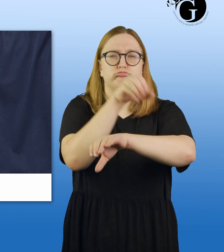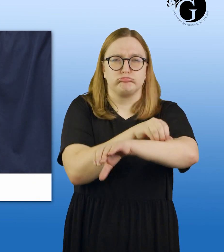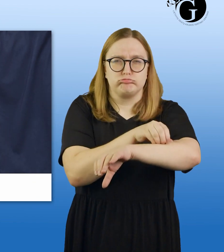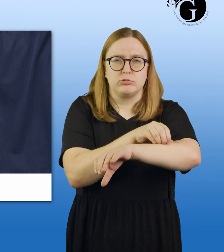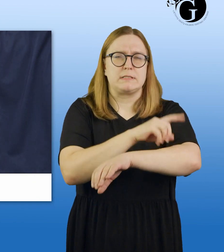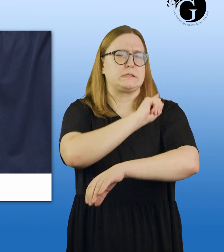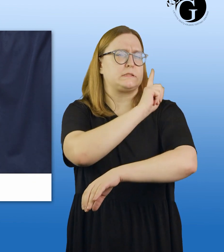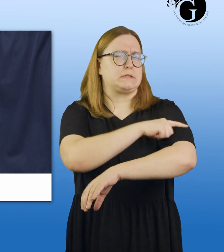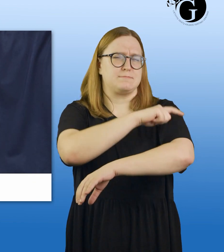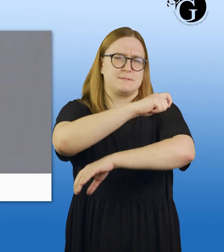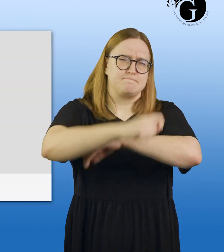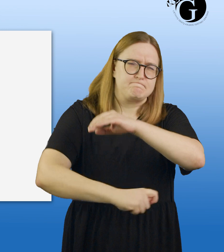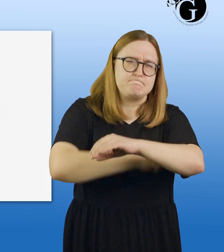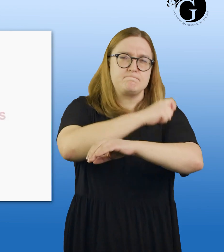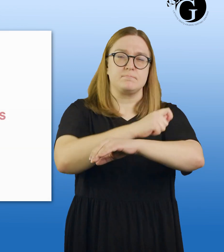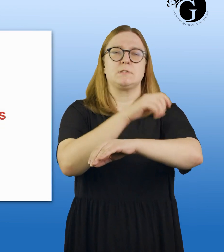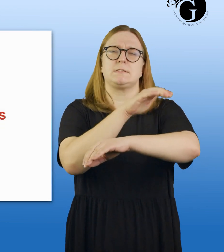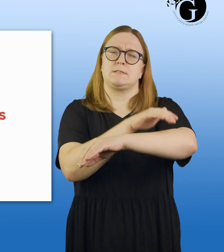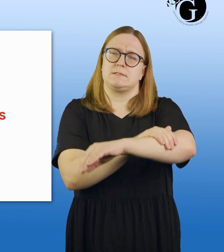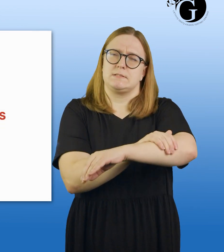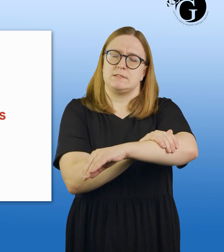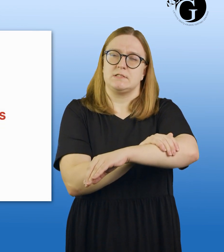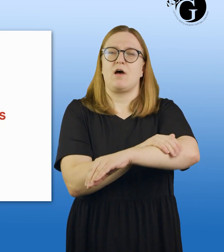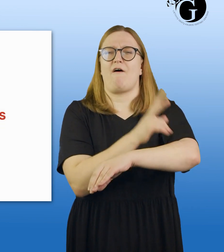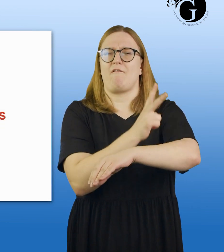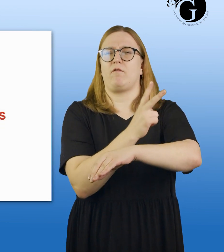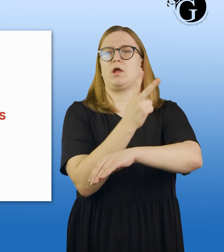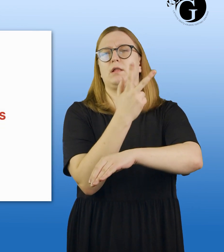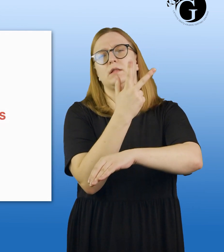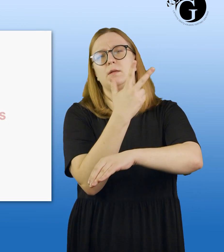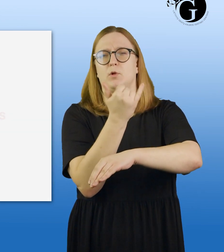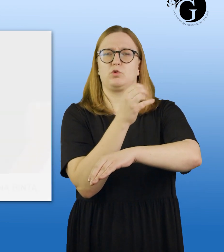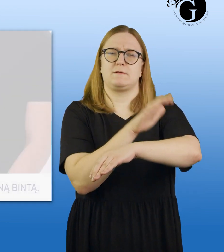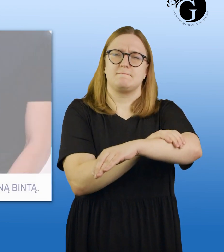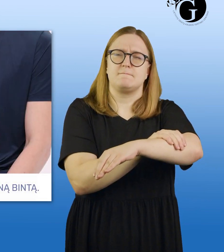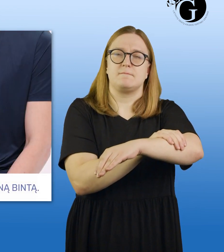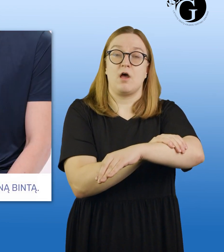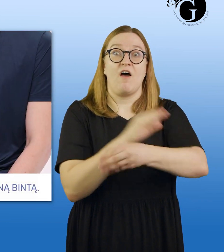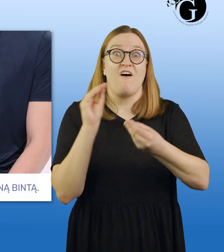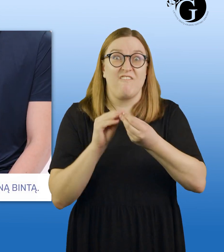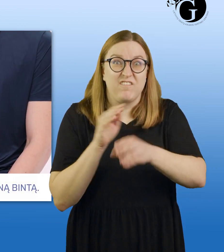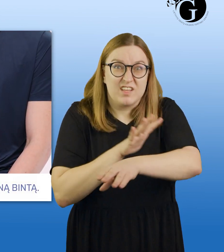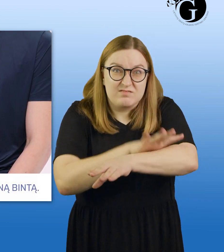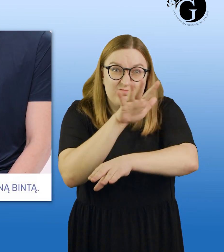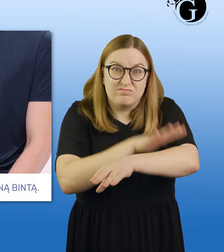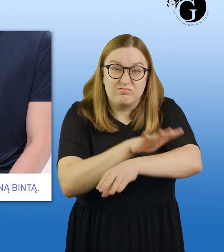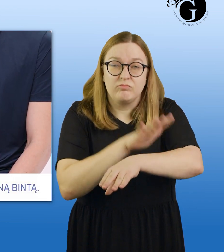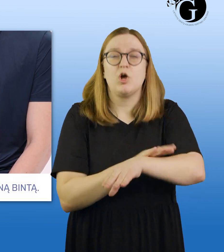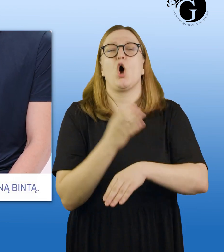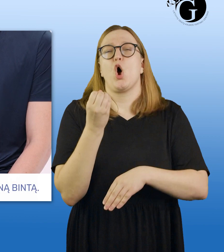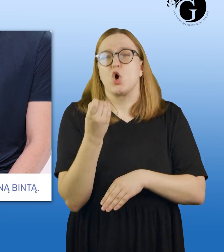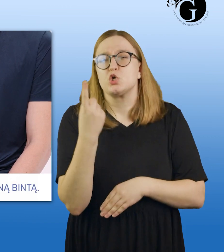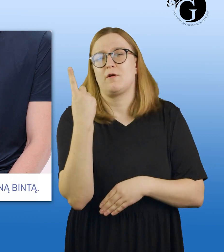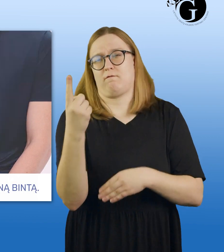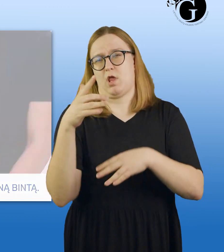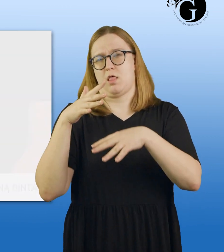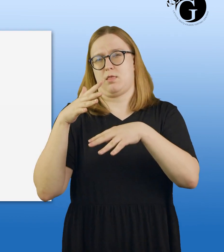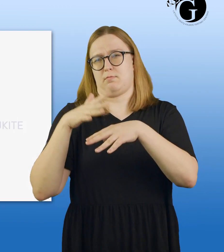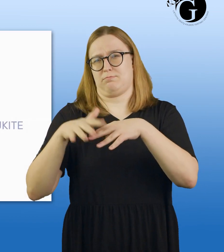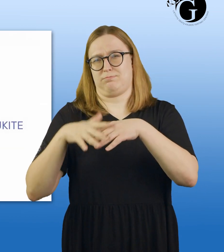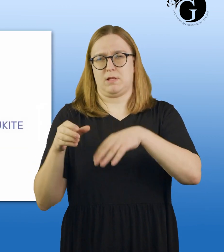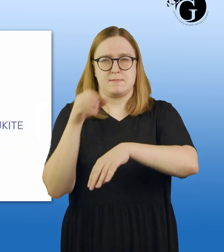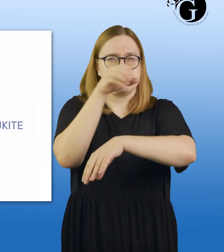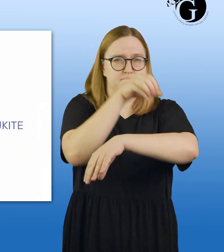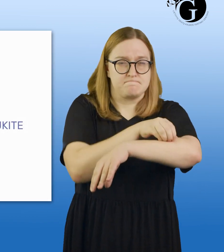viršaus. Stipriai apriškite, užspaudę laikykite bent 3 minutes. Kraujavimui nelėtėjant panaudokite dar vieną